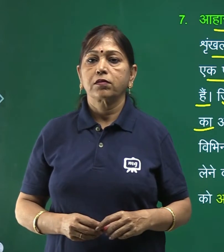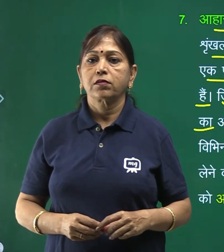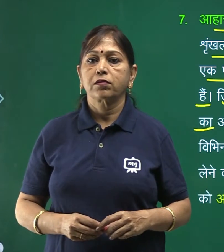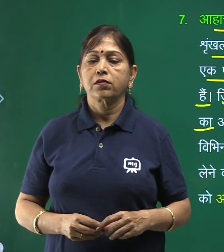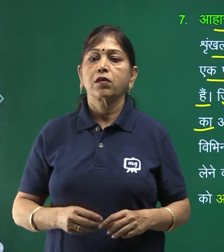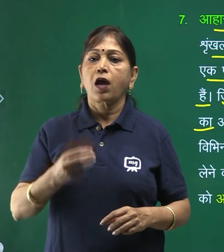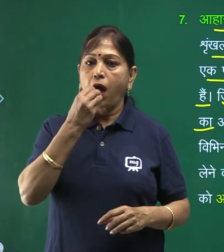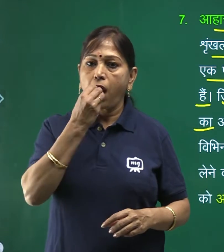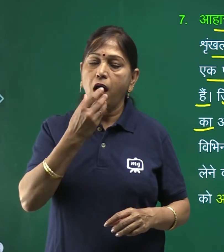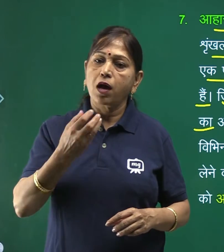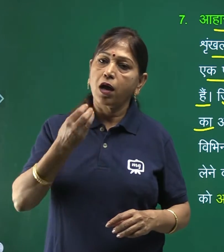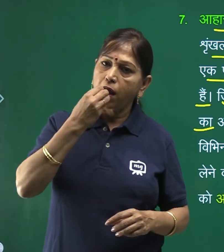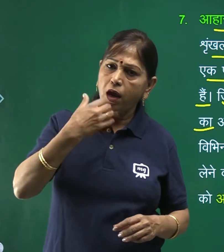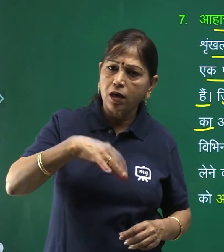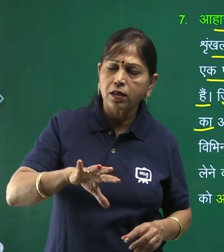आहार करते हैं।